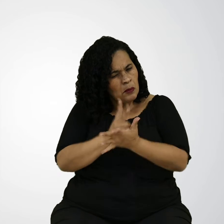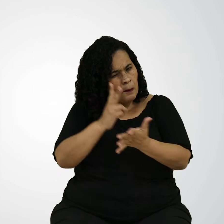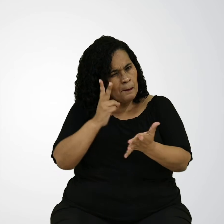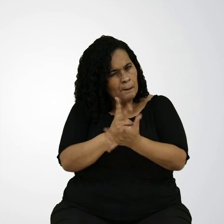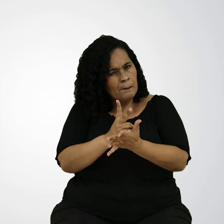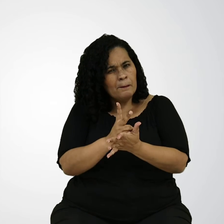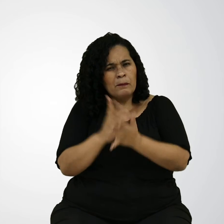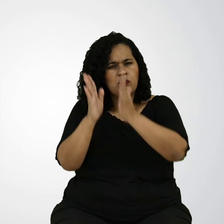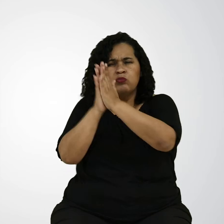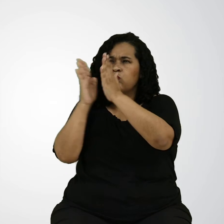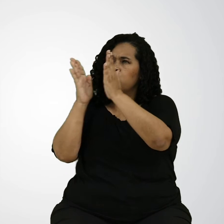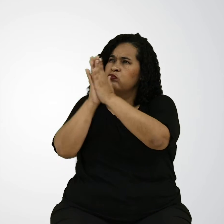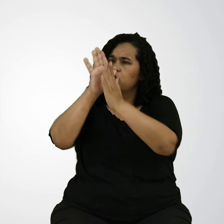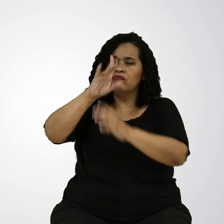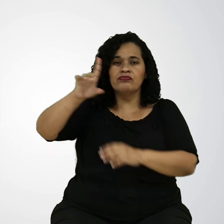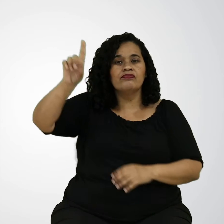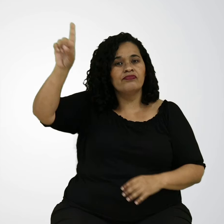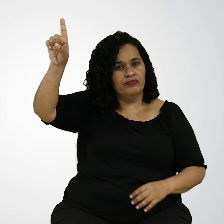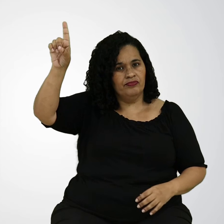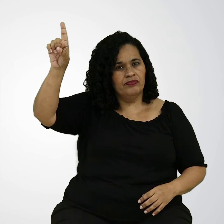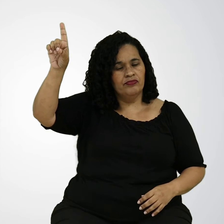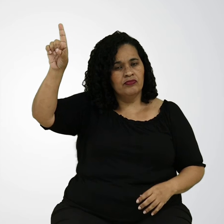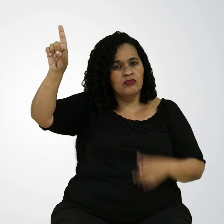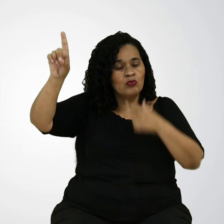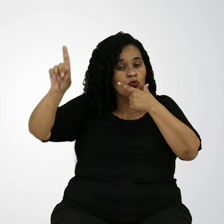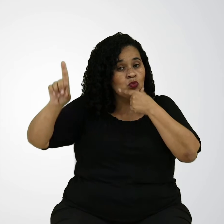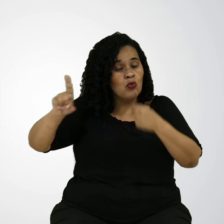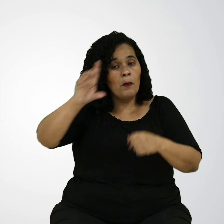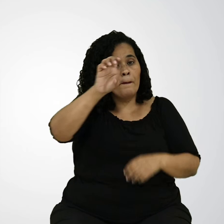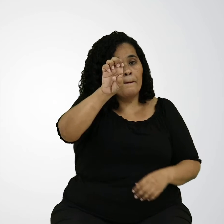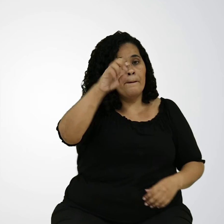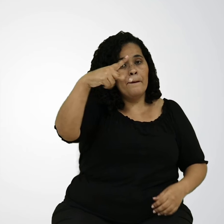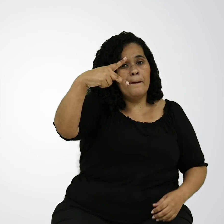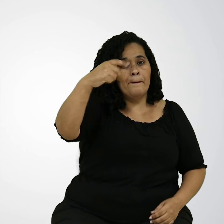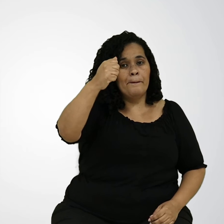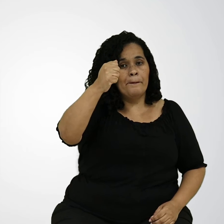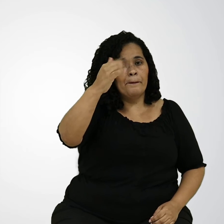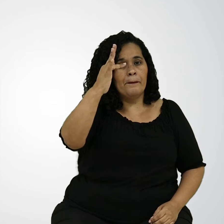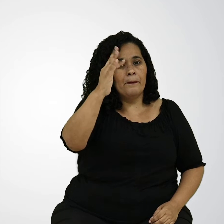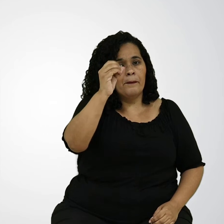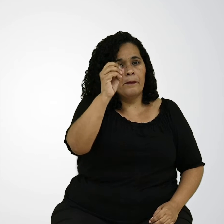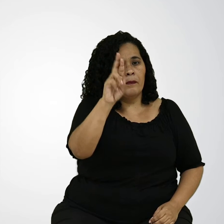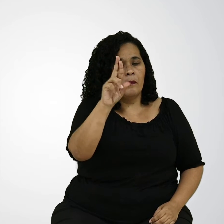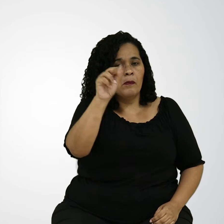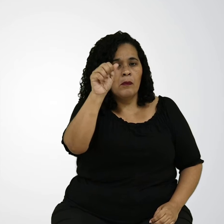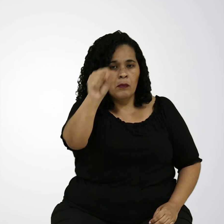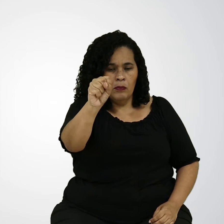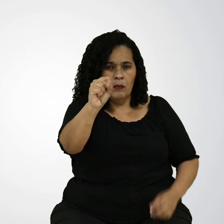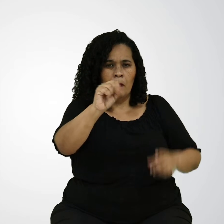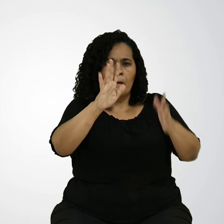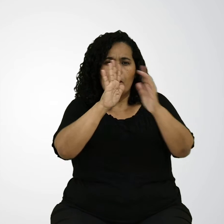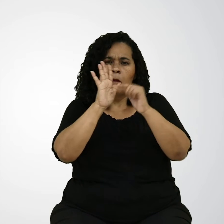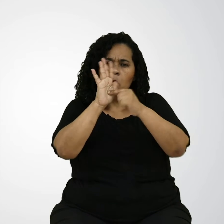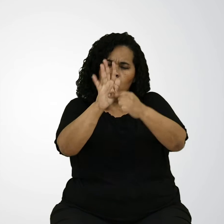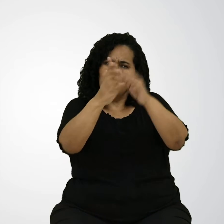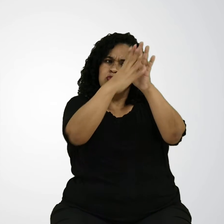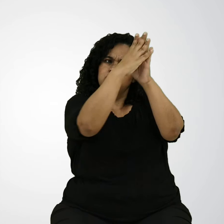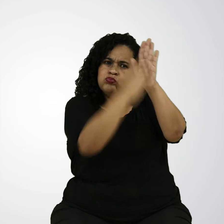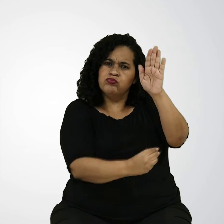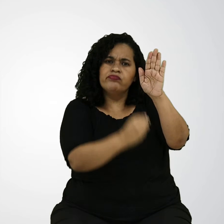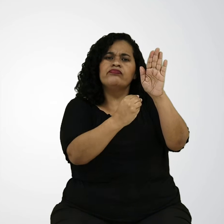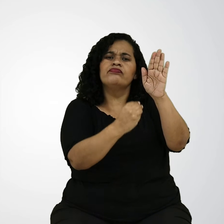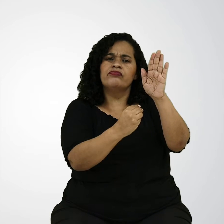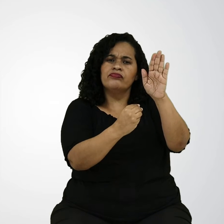orações. Então, Epáfras é alguém que luta em oração. E talvez ele seja o exemplo da oração perseverante que Paulo fala